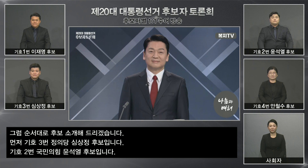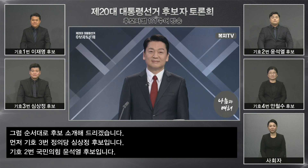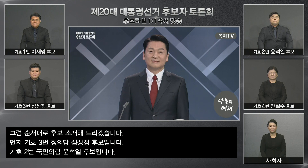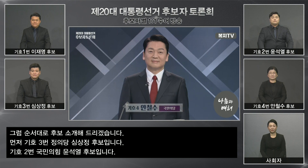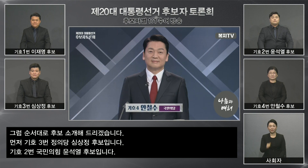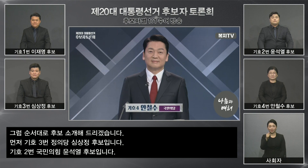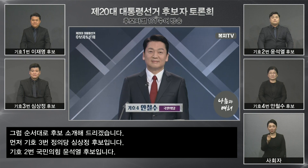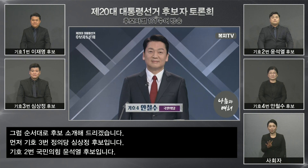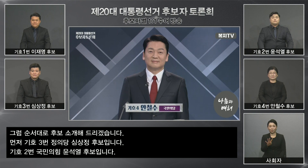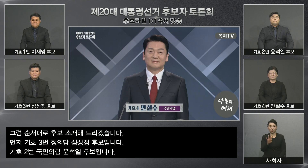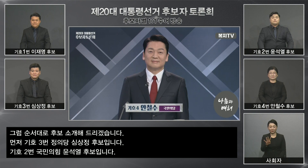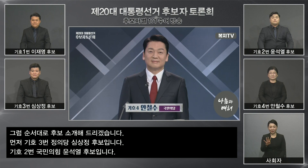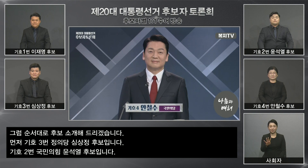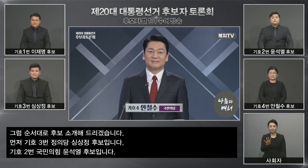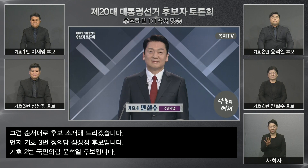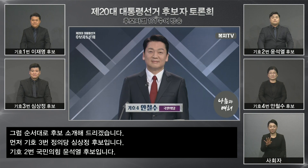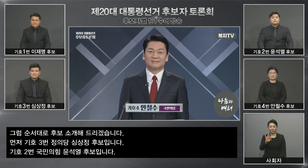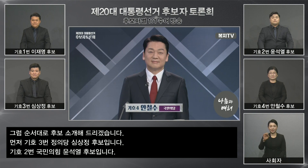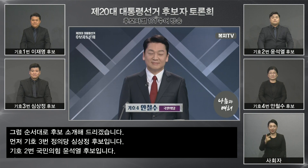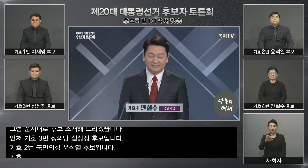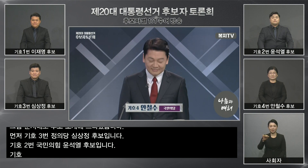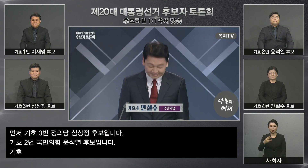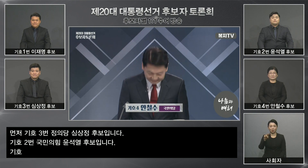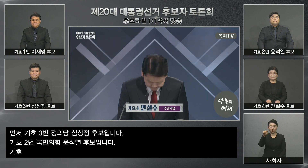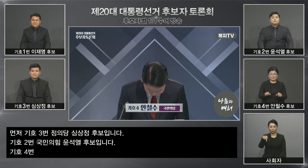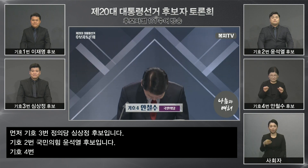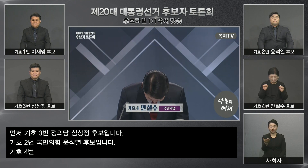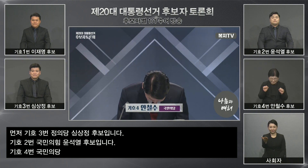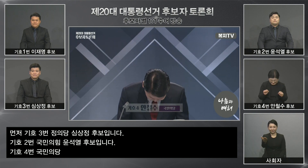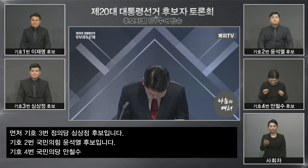기호 4번 국민의당 안철수 후보입니다.